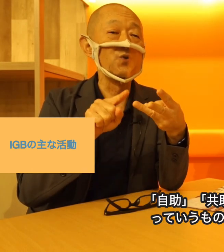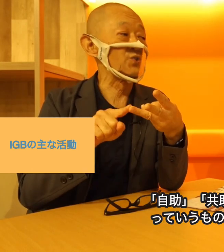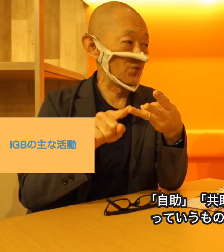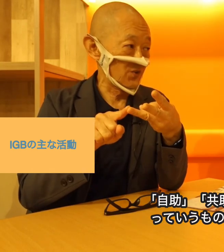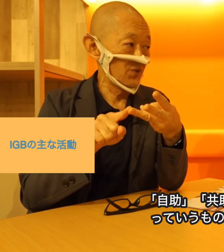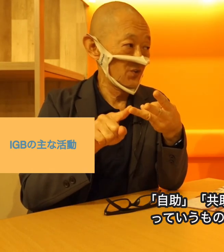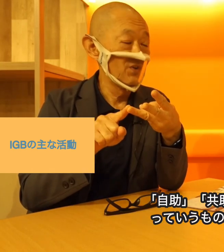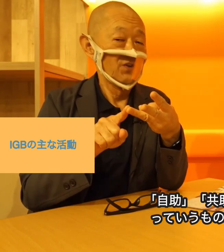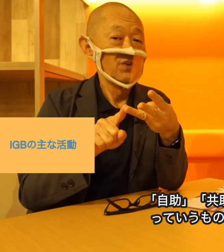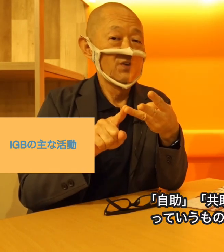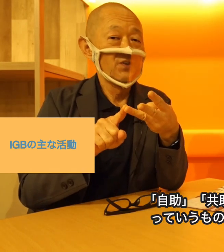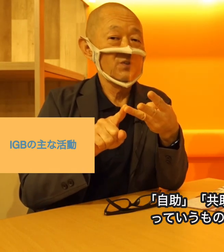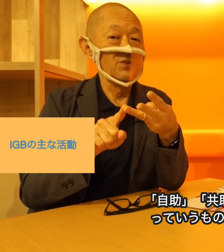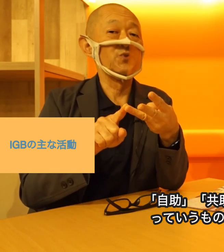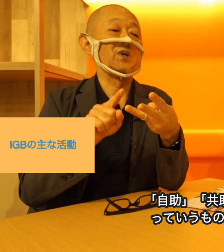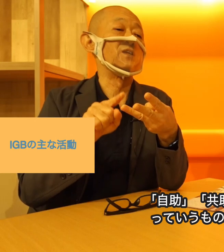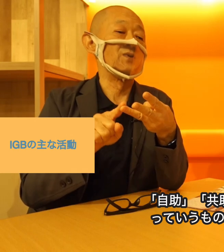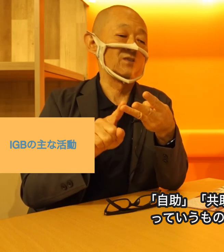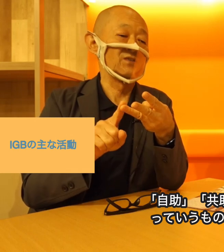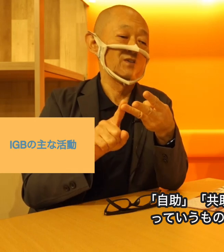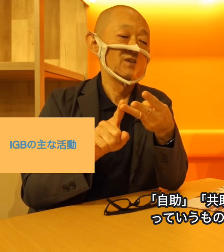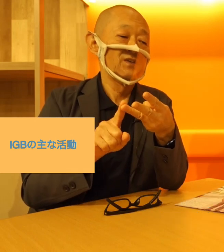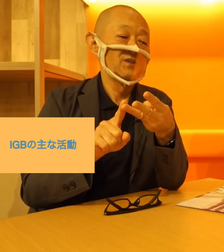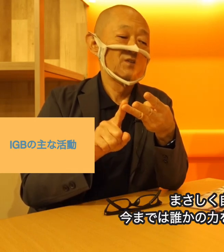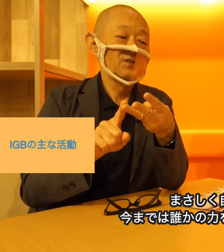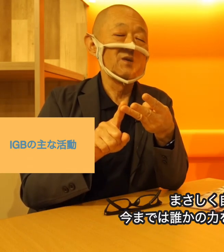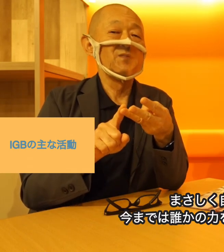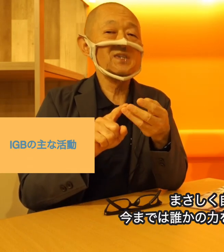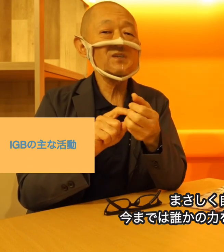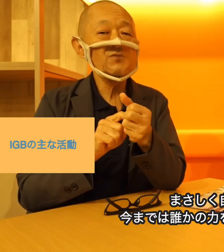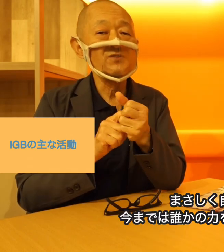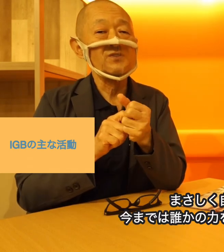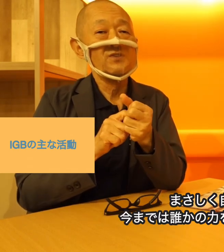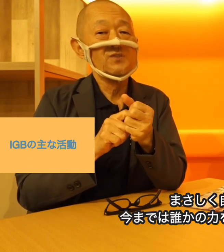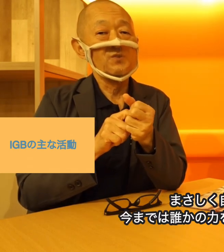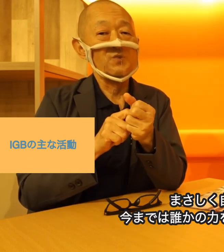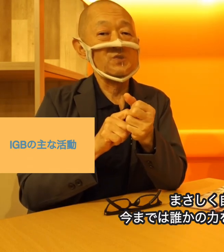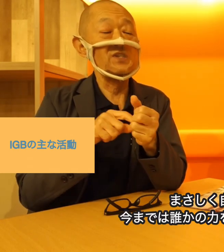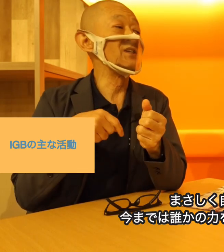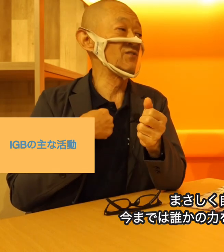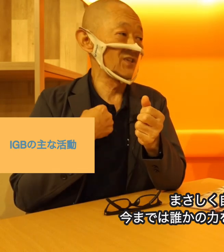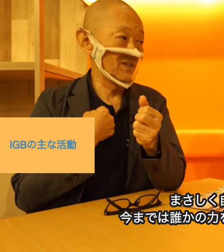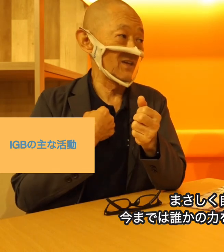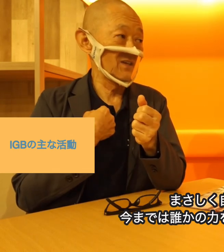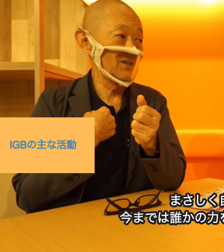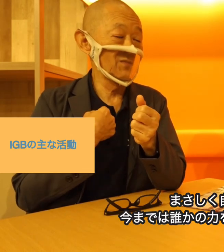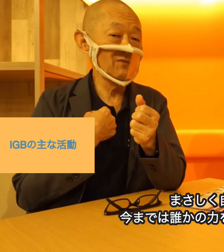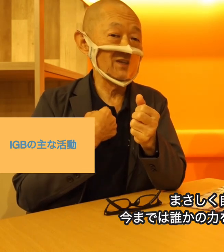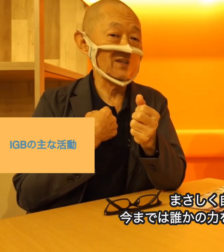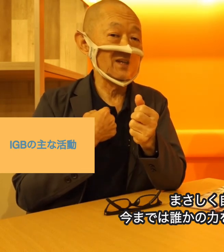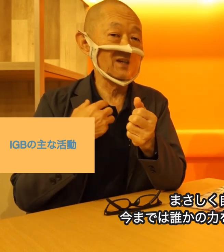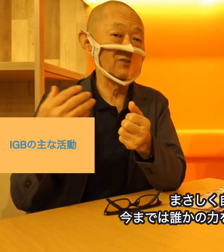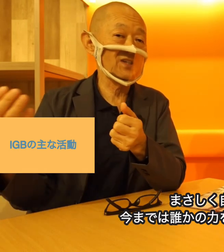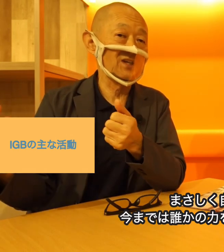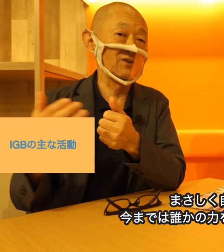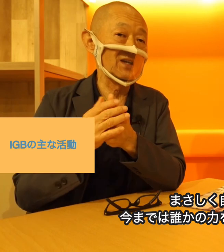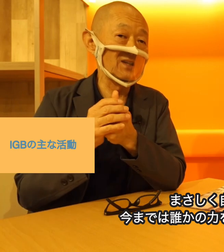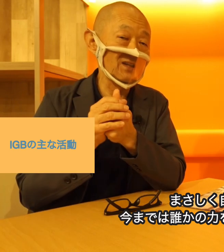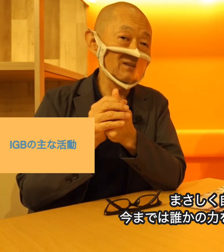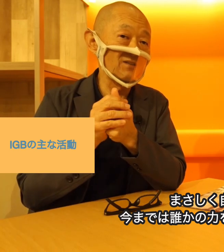助っていうものがあります。でまさしくその自立して、今までは誰かの力を借りてってい